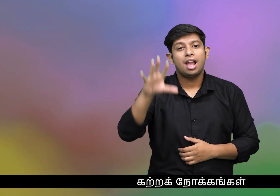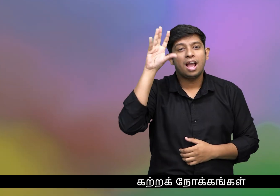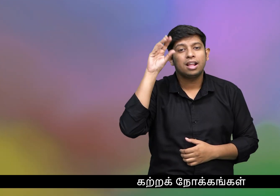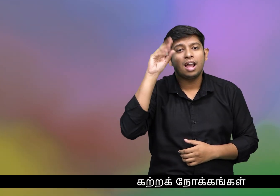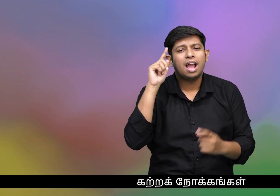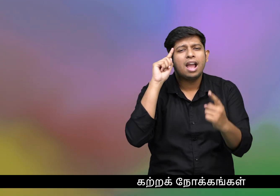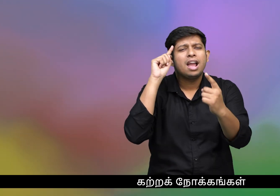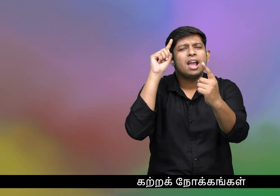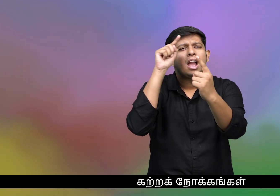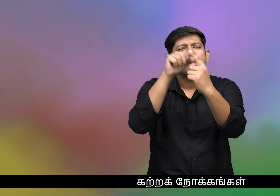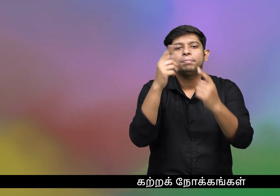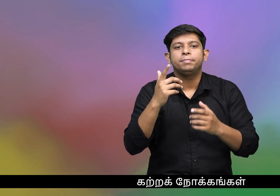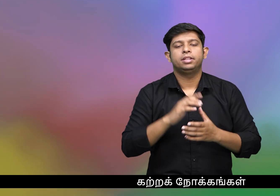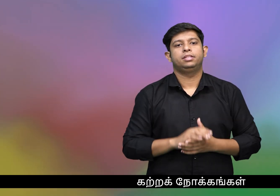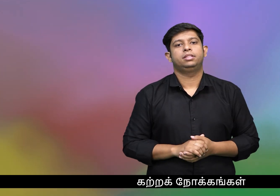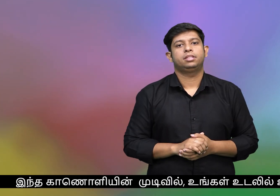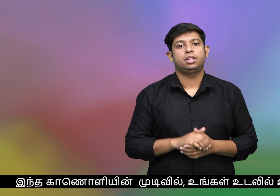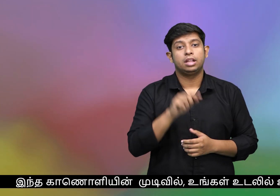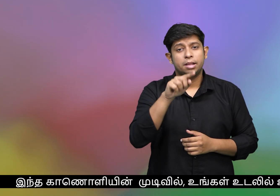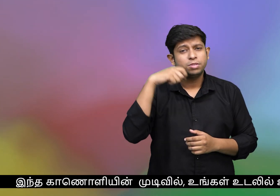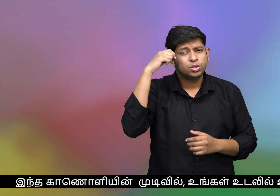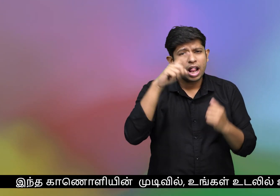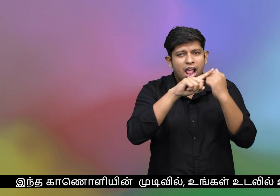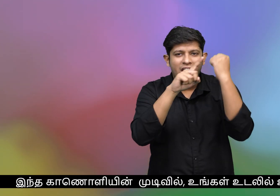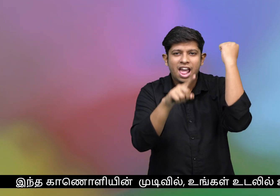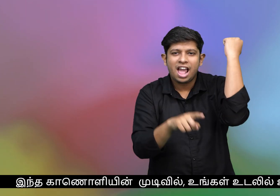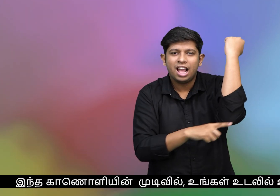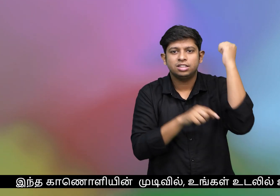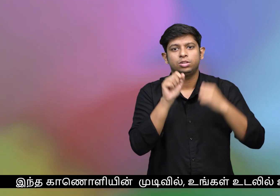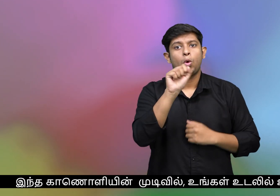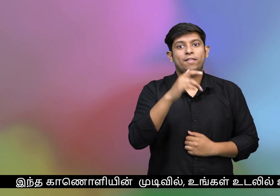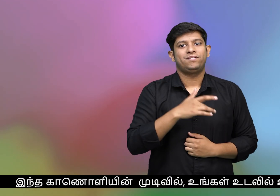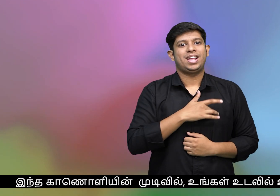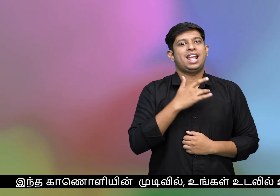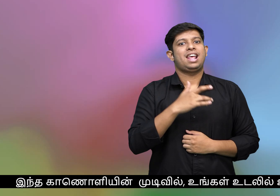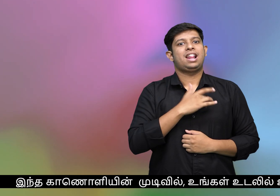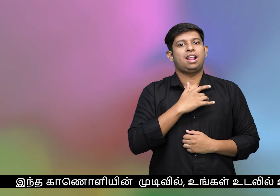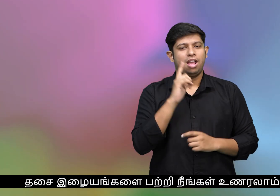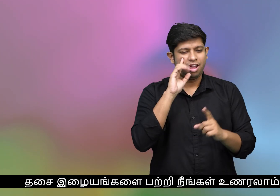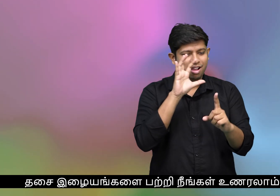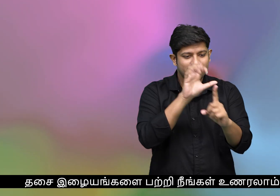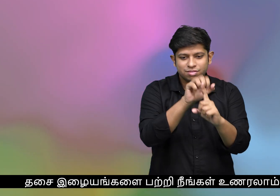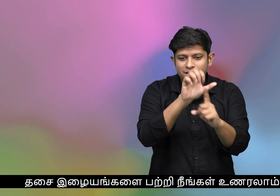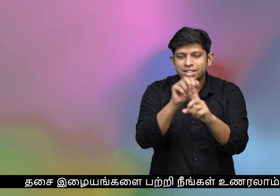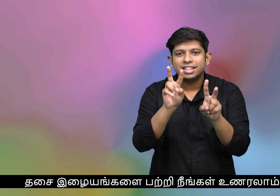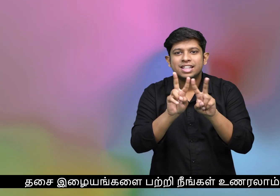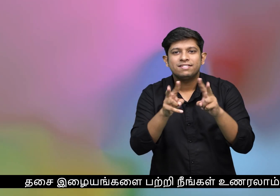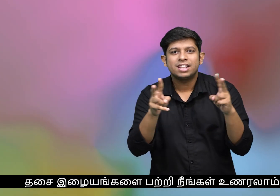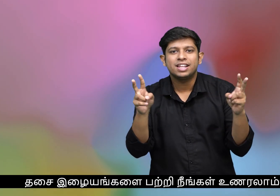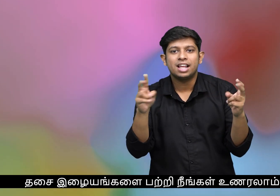கற்றல் நோக்கங்கள். இந்த காணொளியின் முடிவில் உங்கள் உடலில் உள்ள பல்வேறு தசை இழையங்களை பற்றி